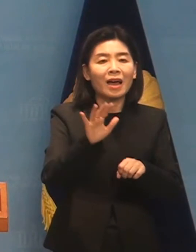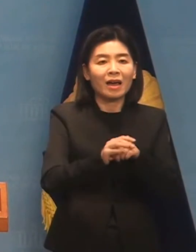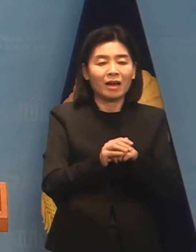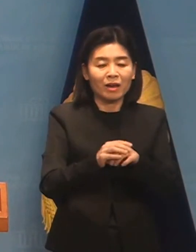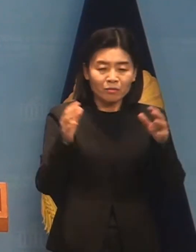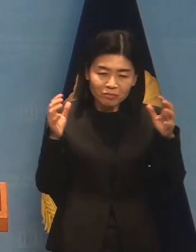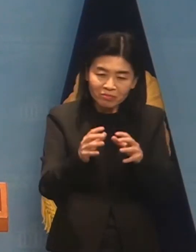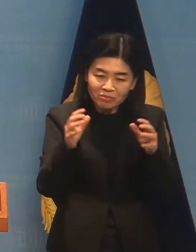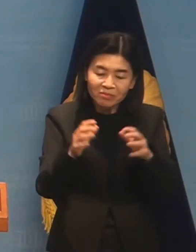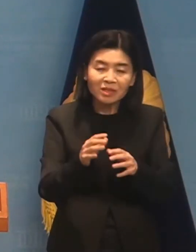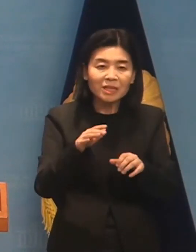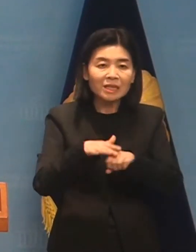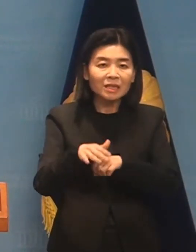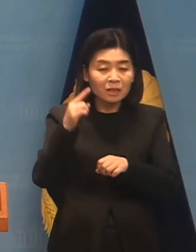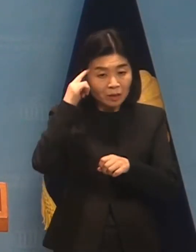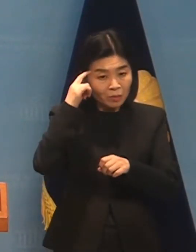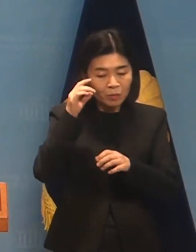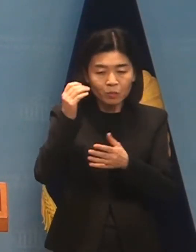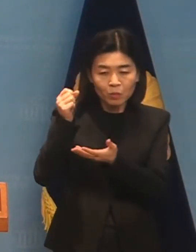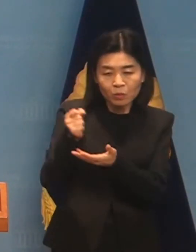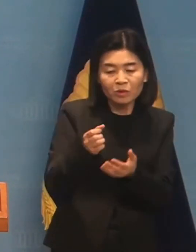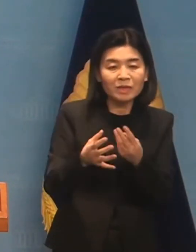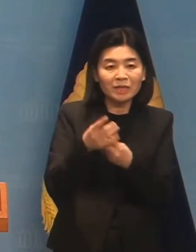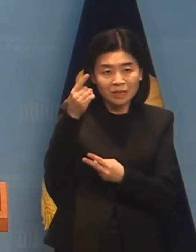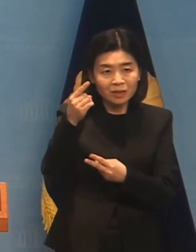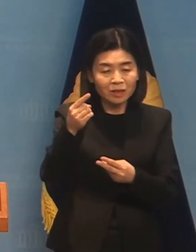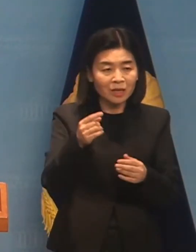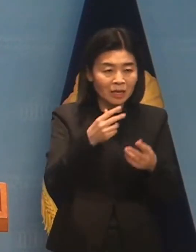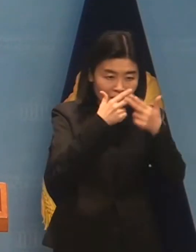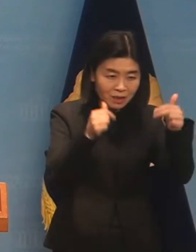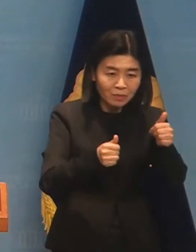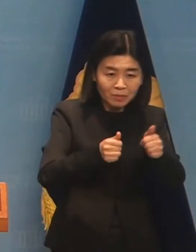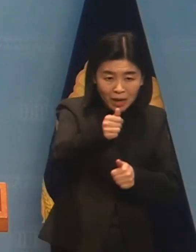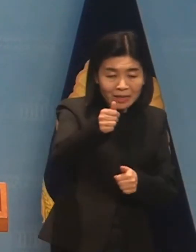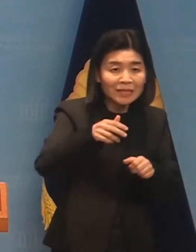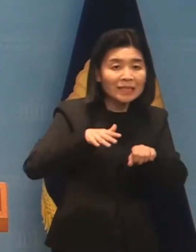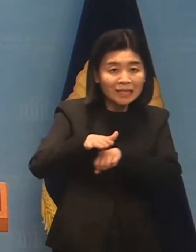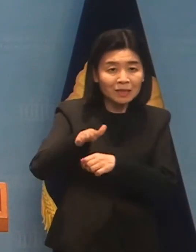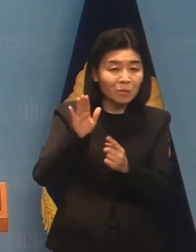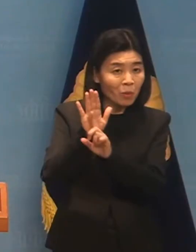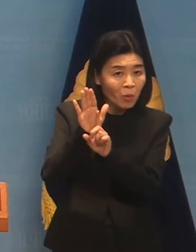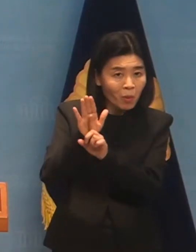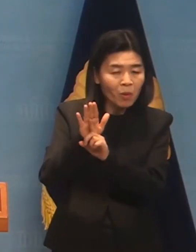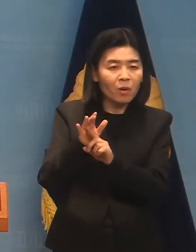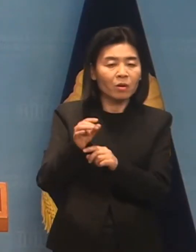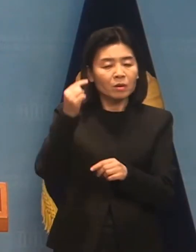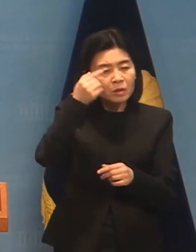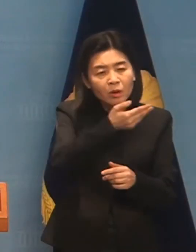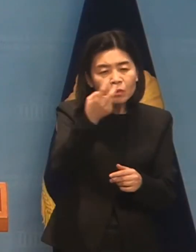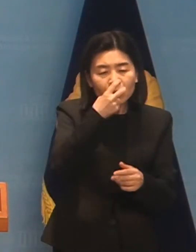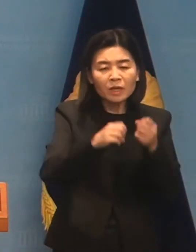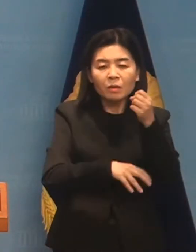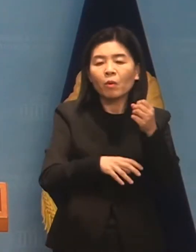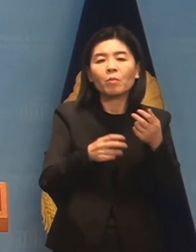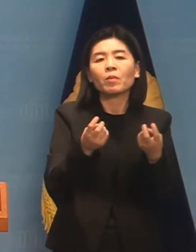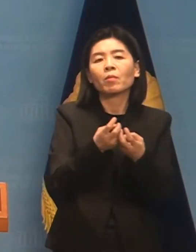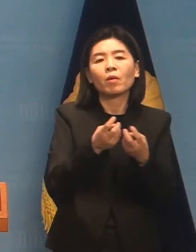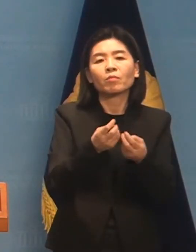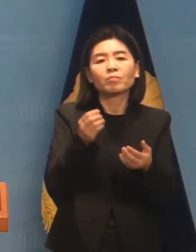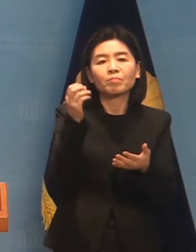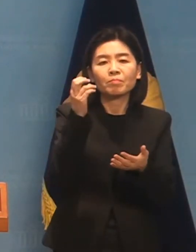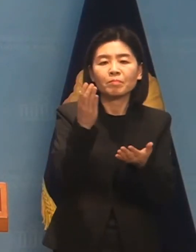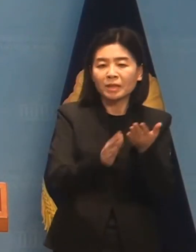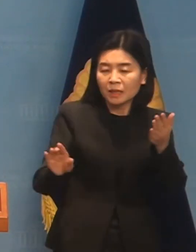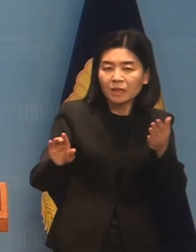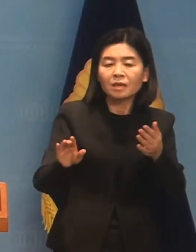통해 보수 단일 후보가 마치 이재명 후보를 이길 수 있다는 식으로 보도하는 것은 여론조사 기본 방식에 어긋나며 유권자들에게